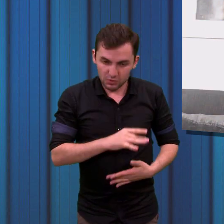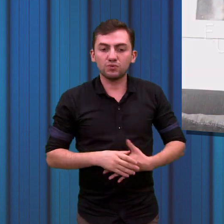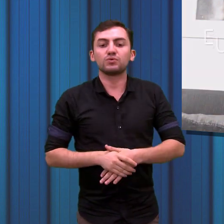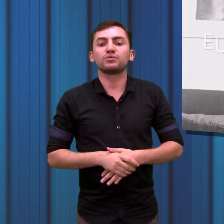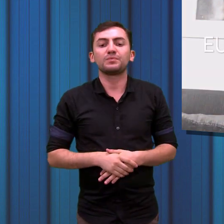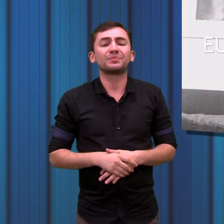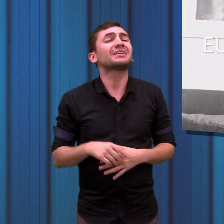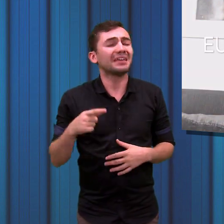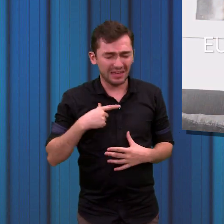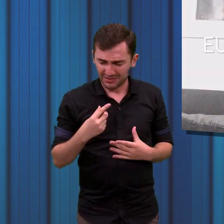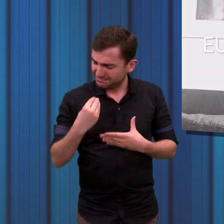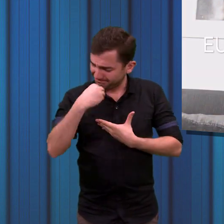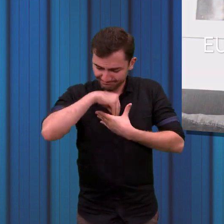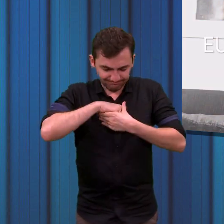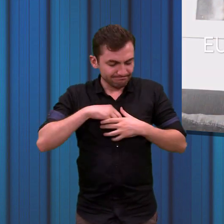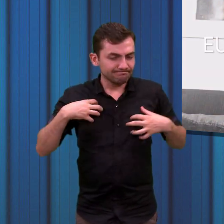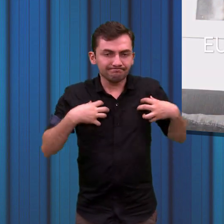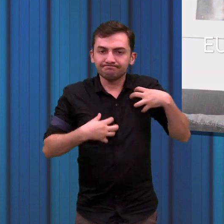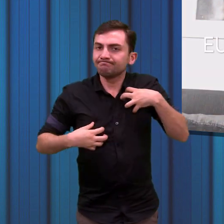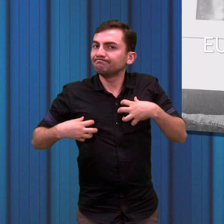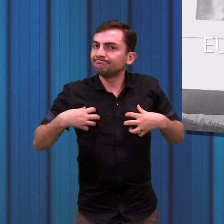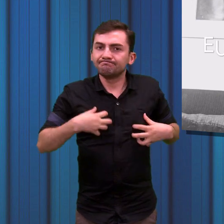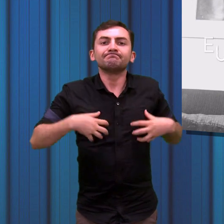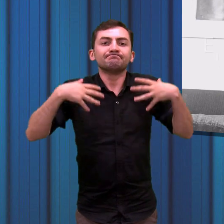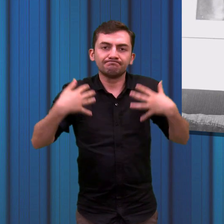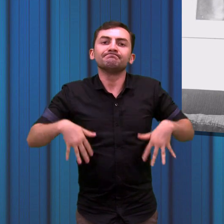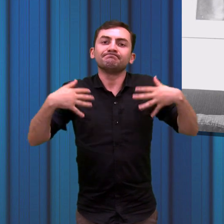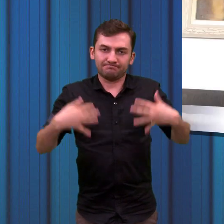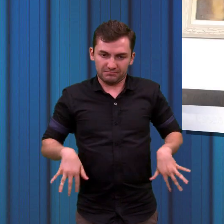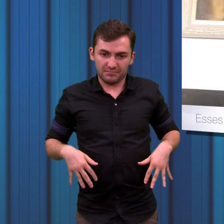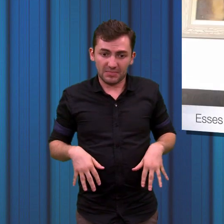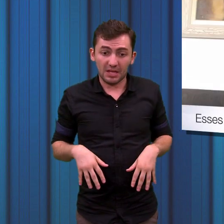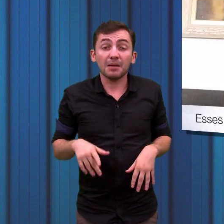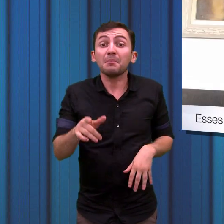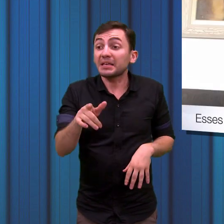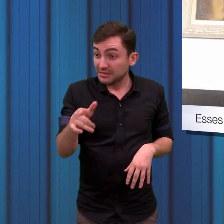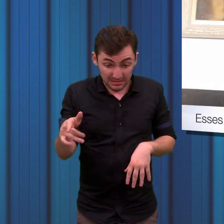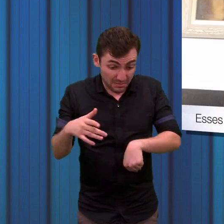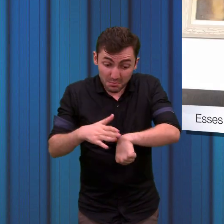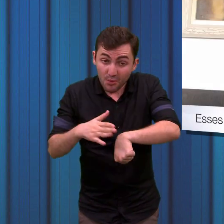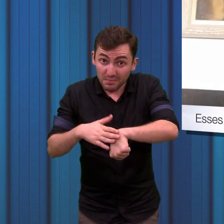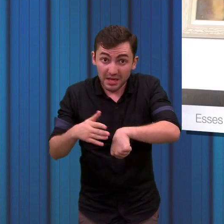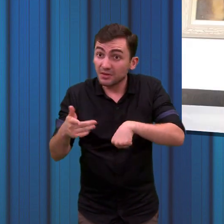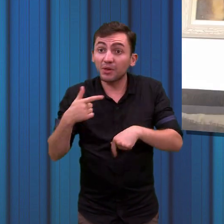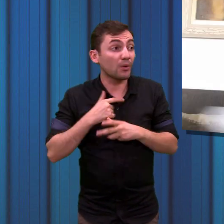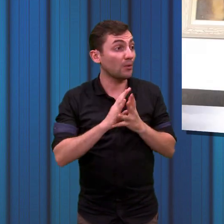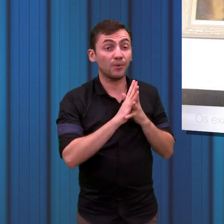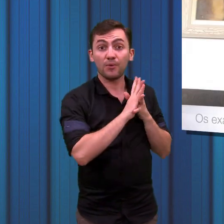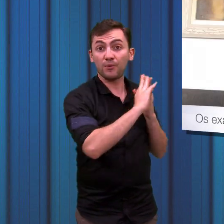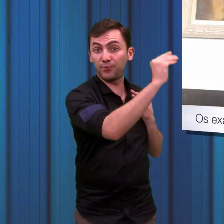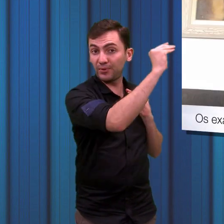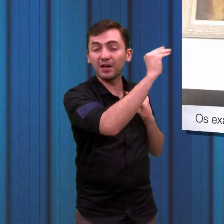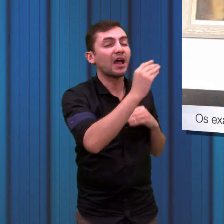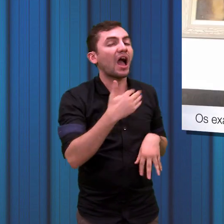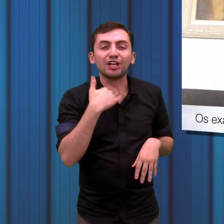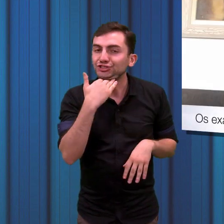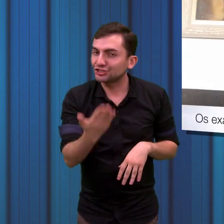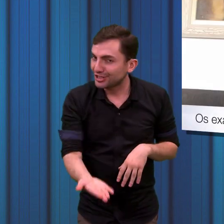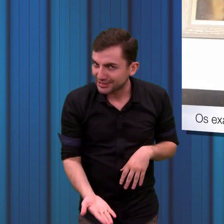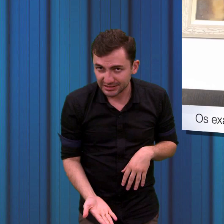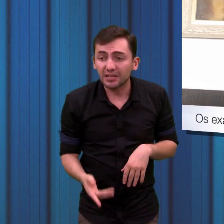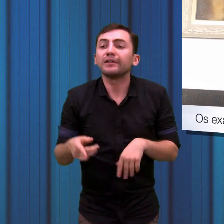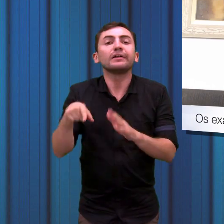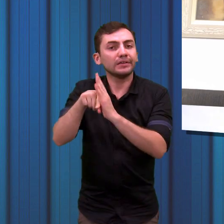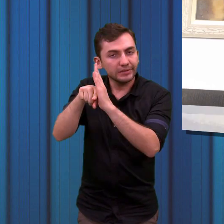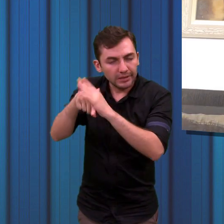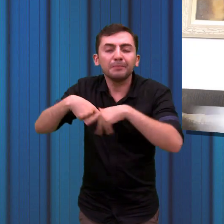Guilherme. Eu tinha muito medo. Esses momentos não tem como fugir. Os exames